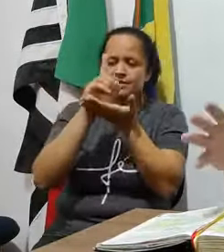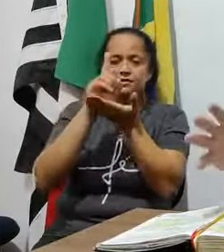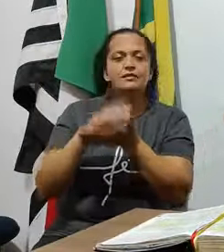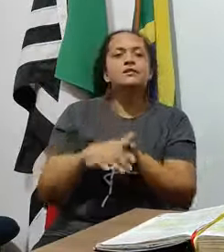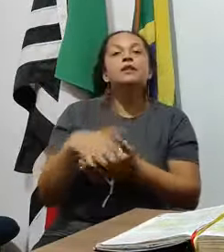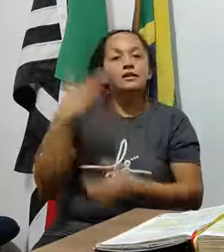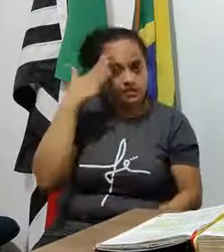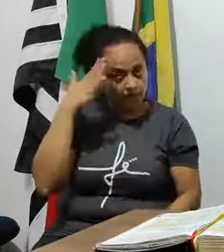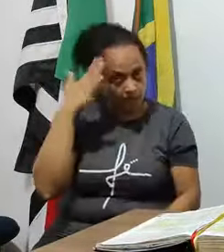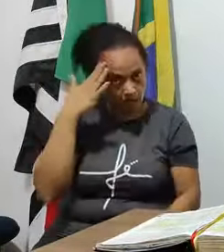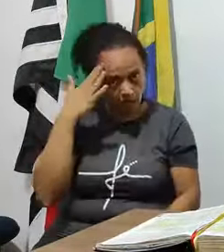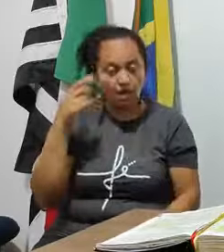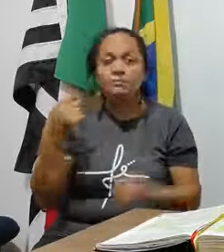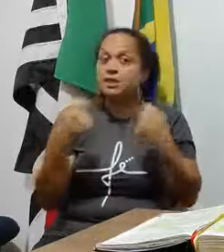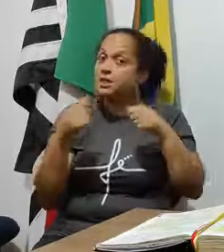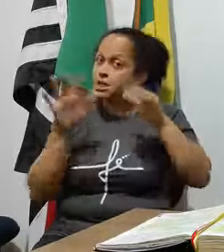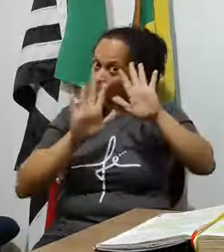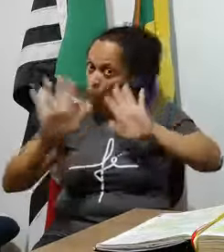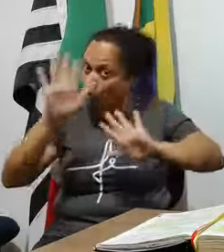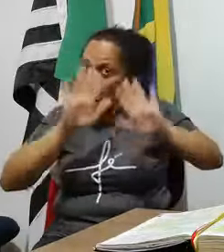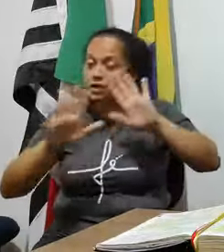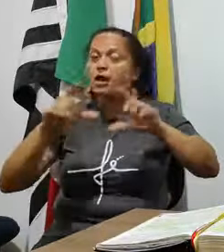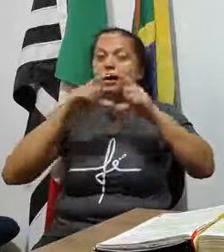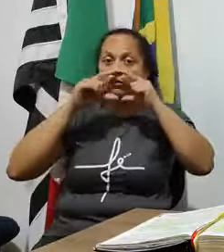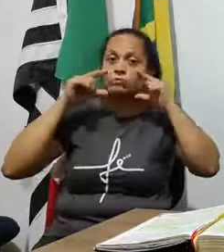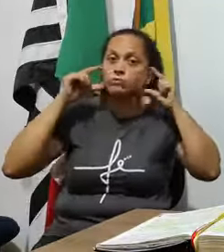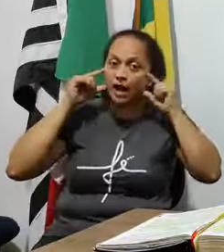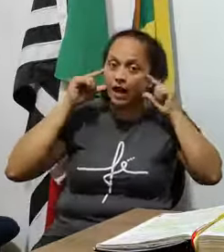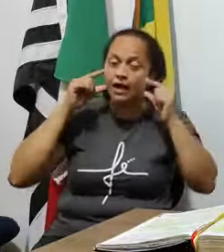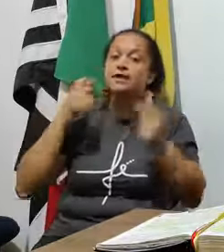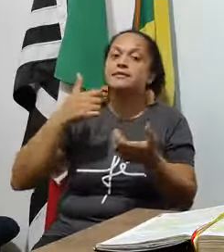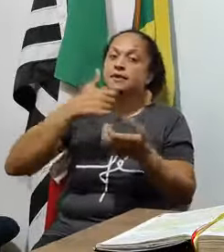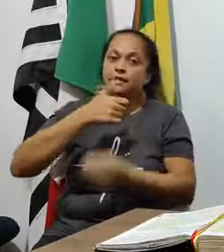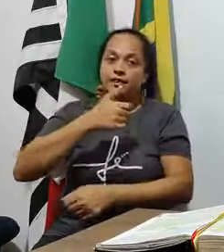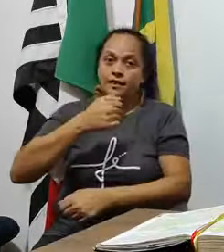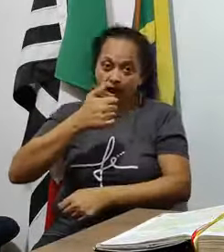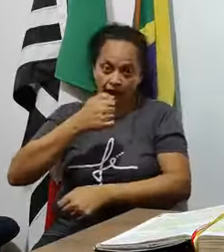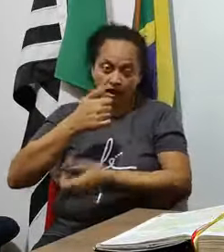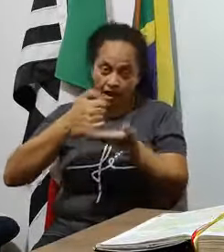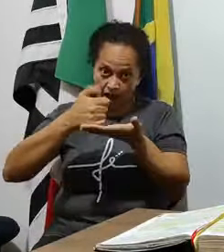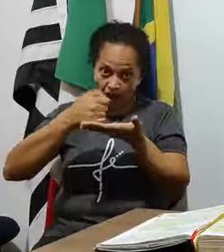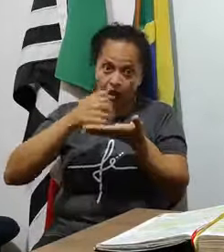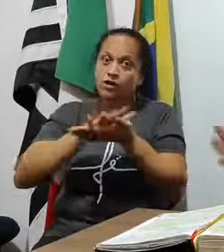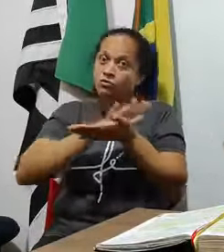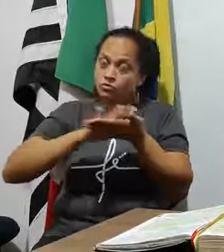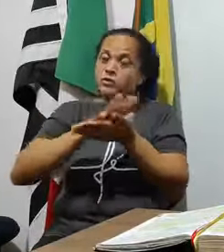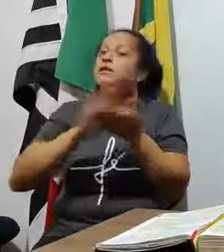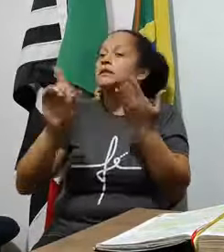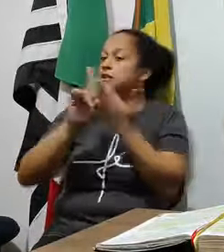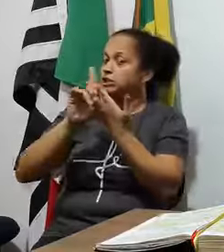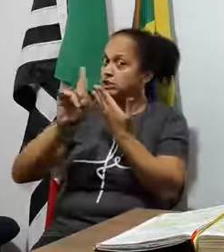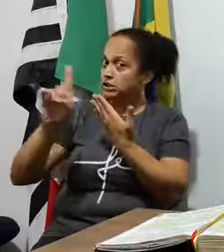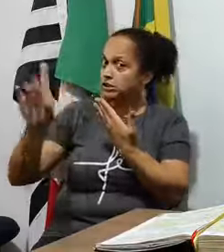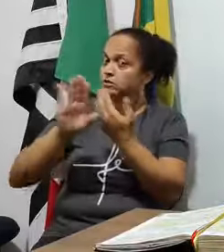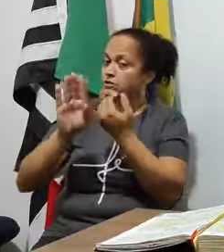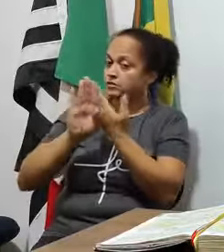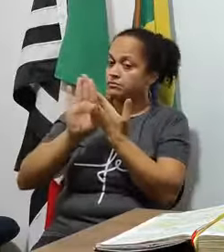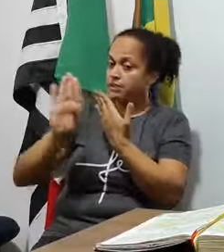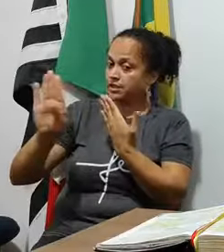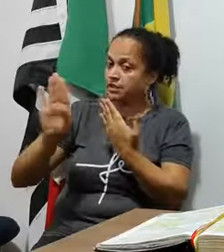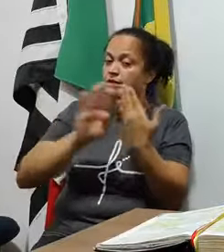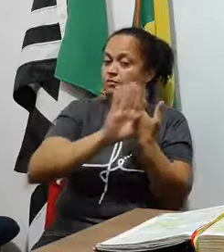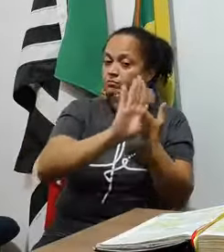o cuidado, usando máscara, álcool gel, distanciamento, para a gente vigiar com essa pandemia,